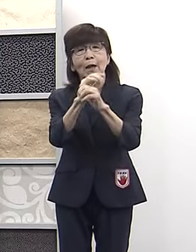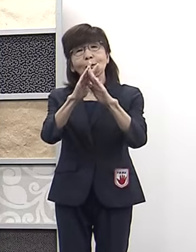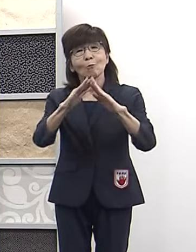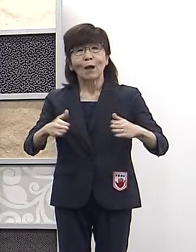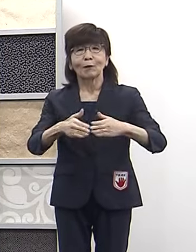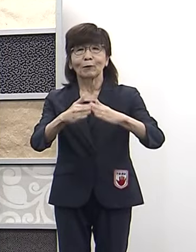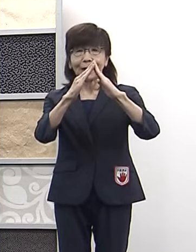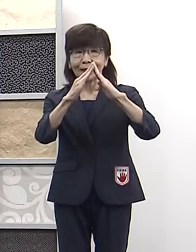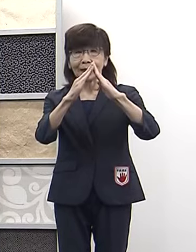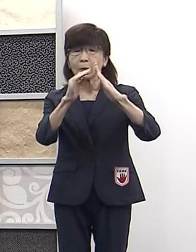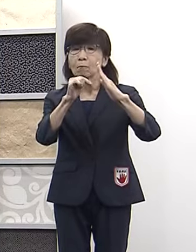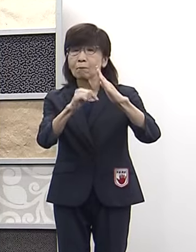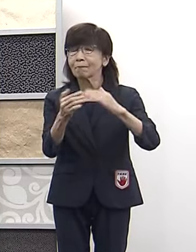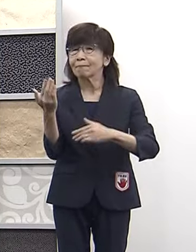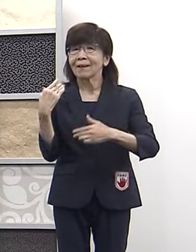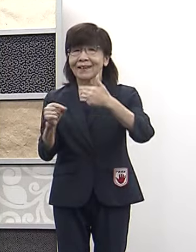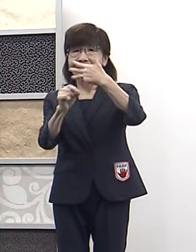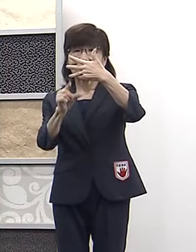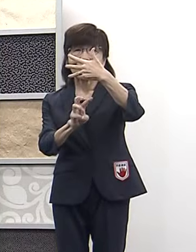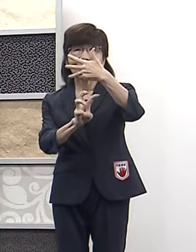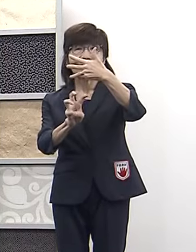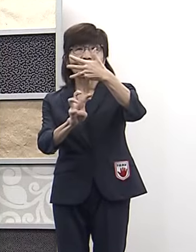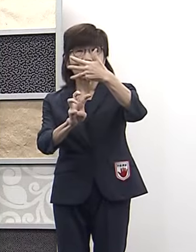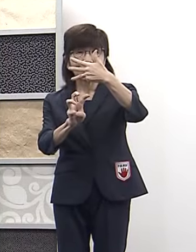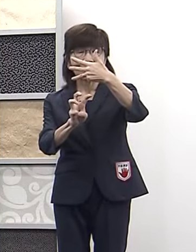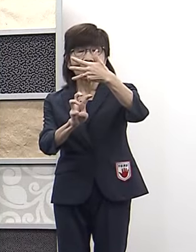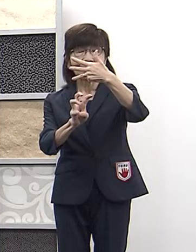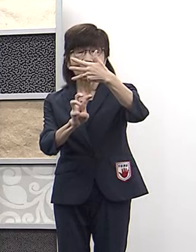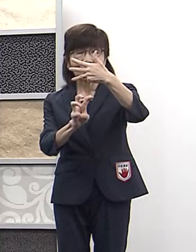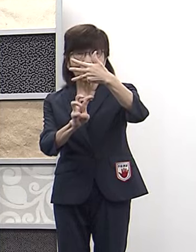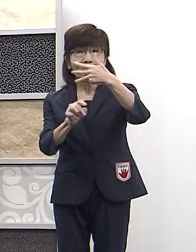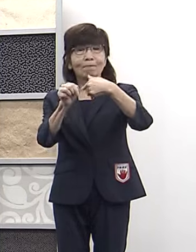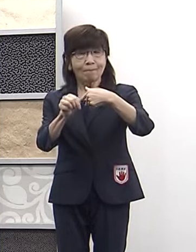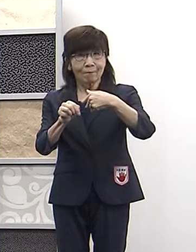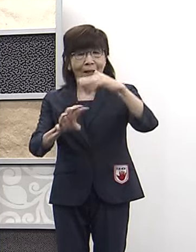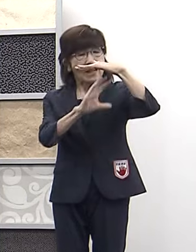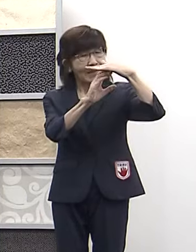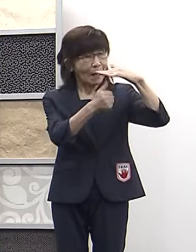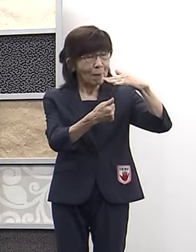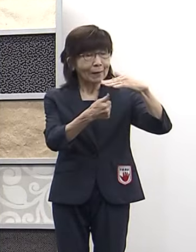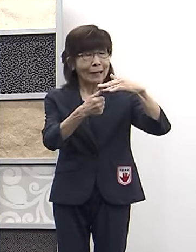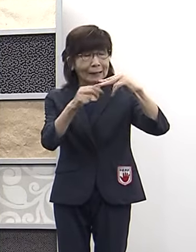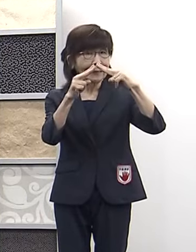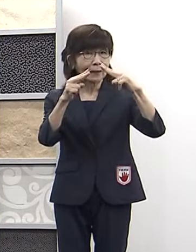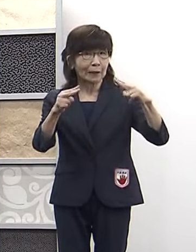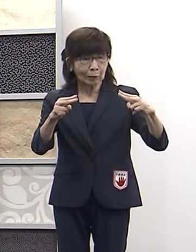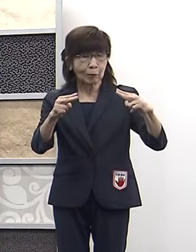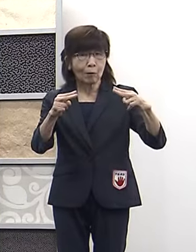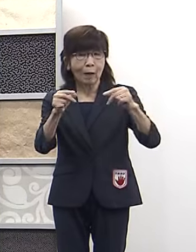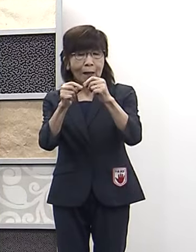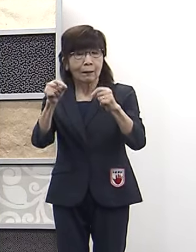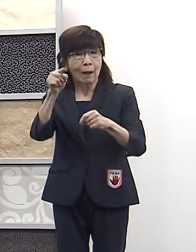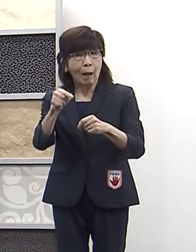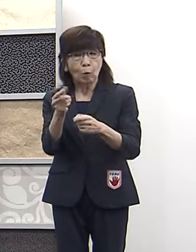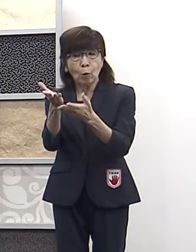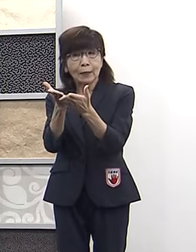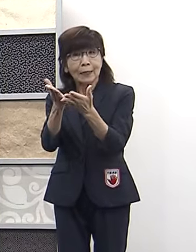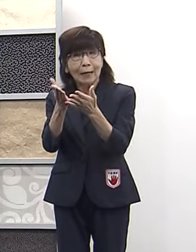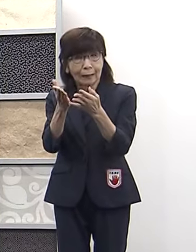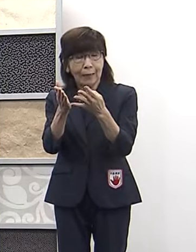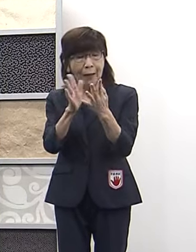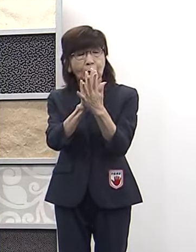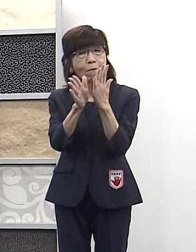して、8月30日に中央日本4県、山梨、静岡、長野、新潟、4県で合意したので